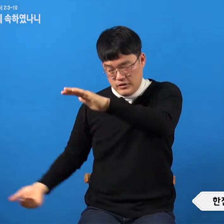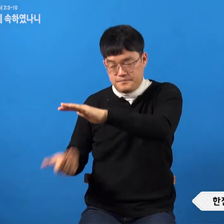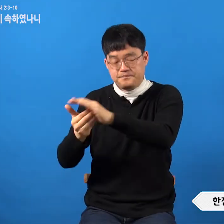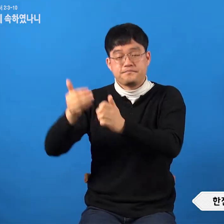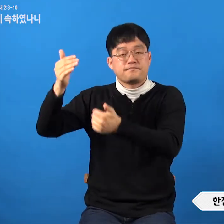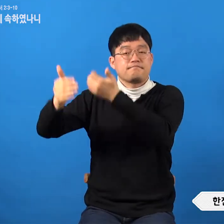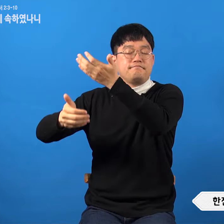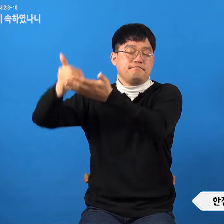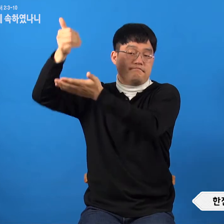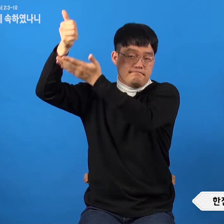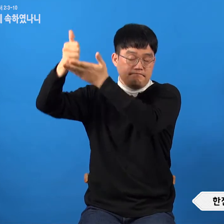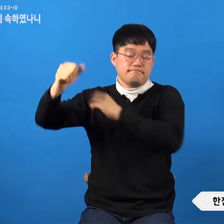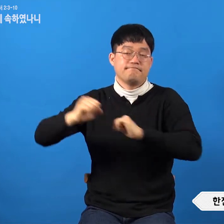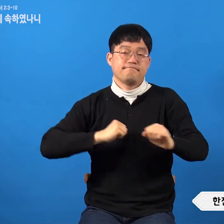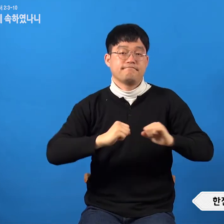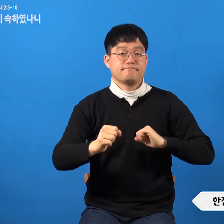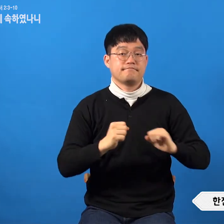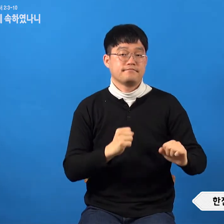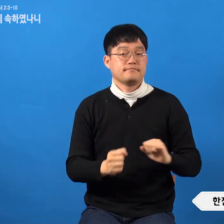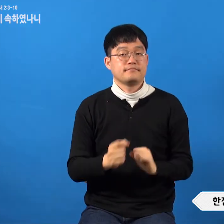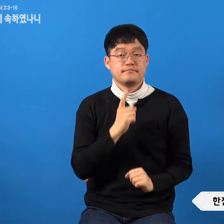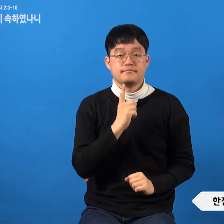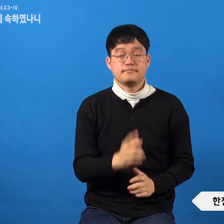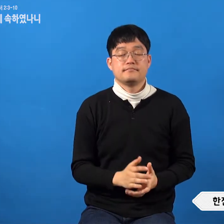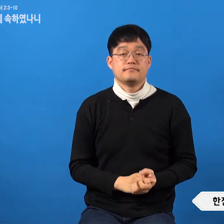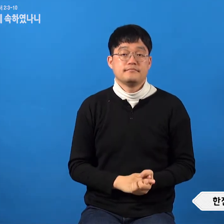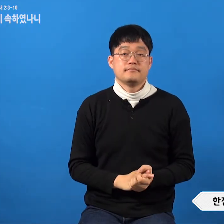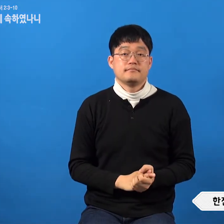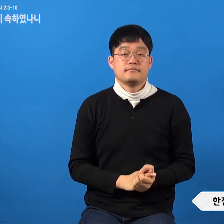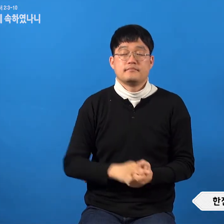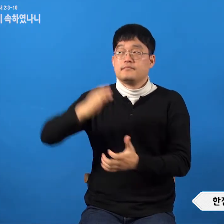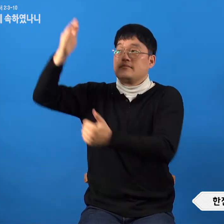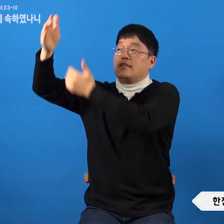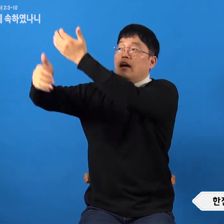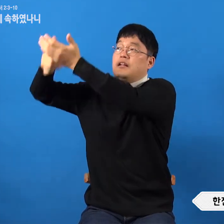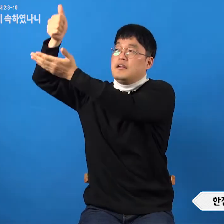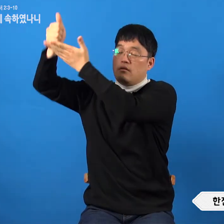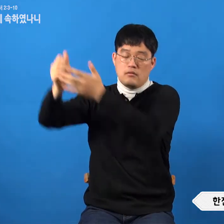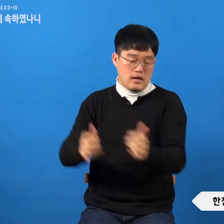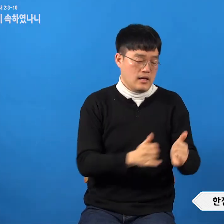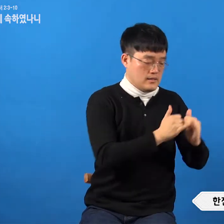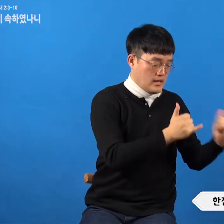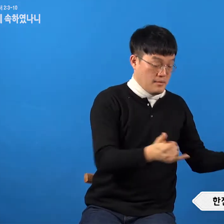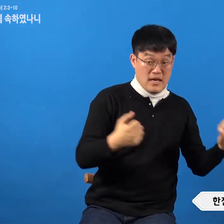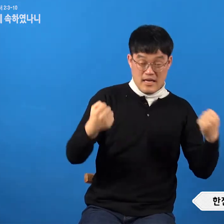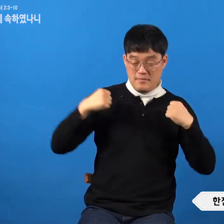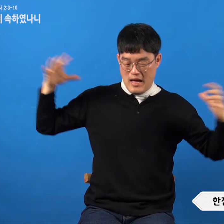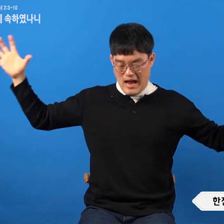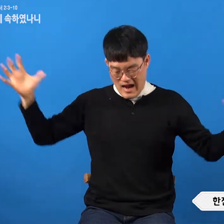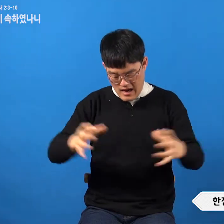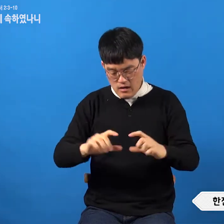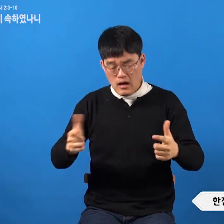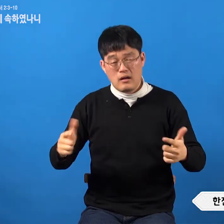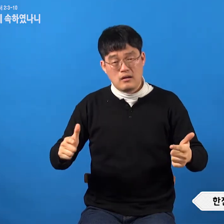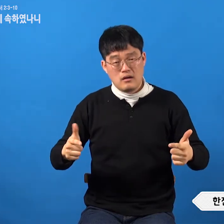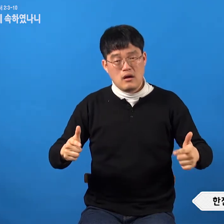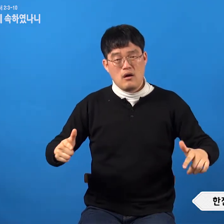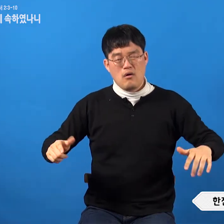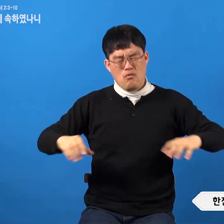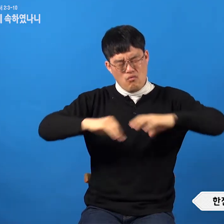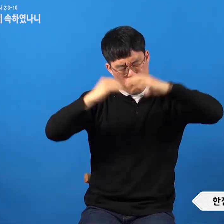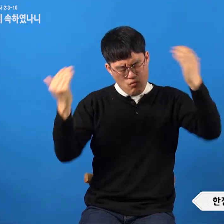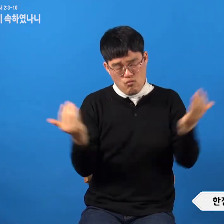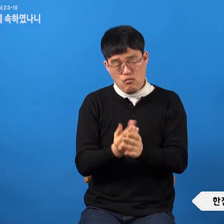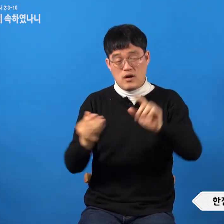이루시는 것도 하나님이 하시고, 신인 협력하는 것이 아닙니다. 전적으로 하나님이 하시는